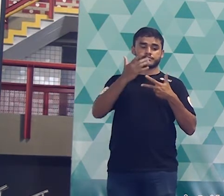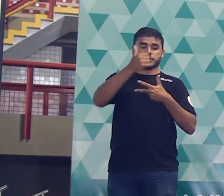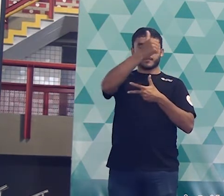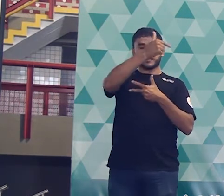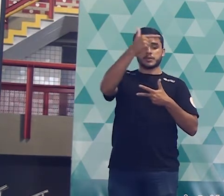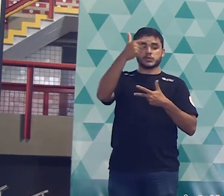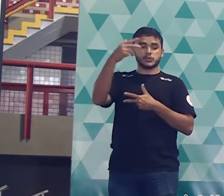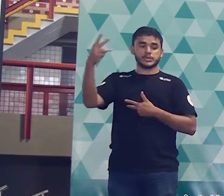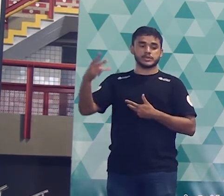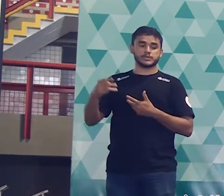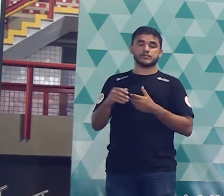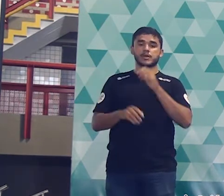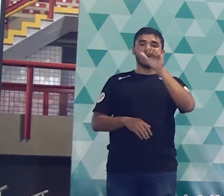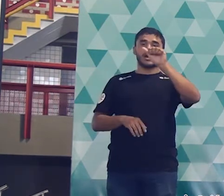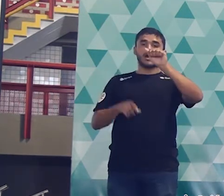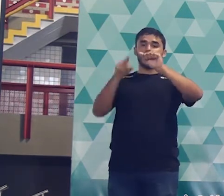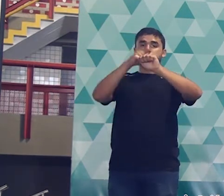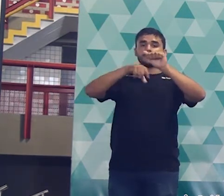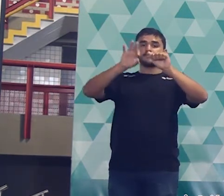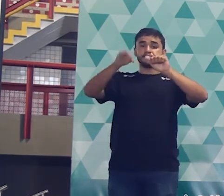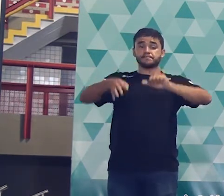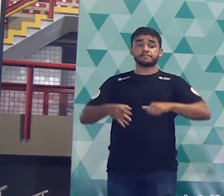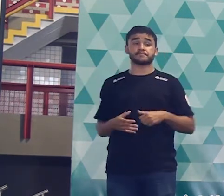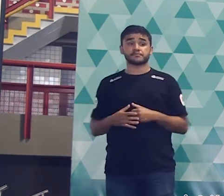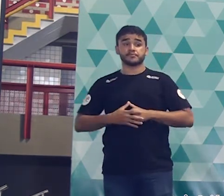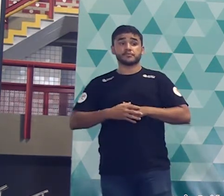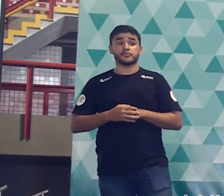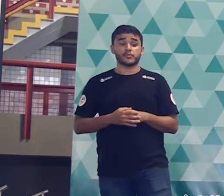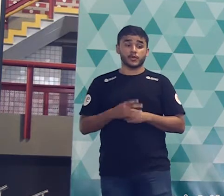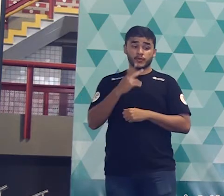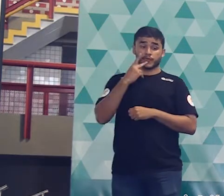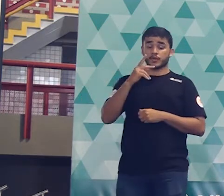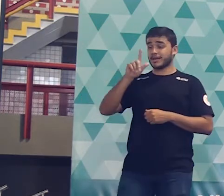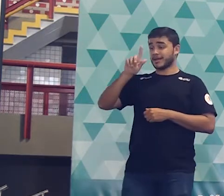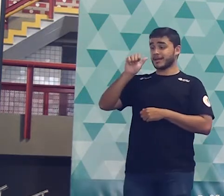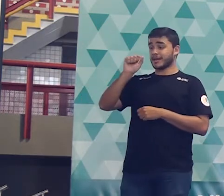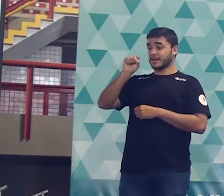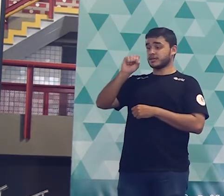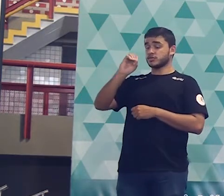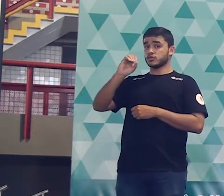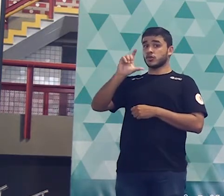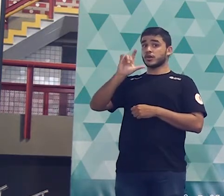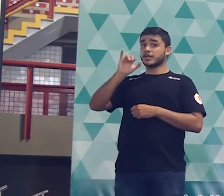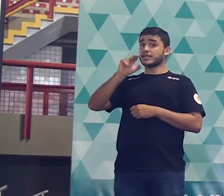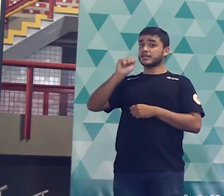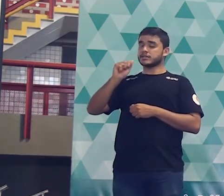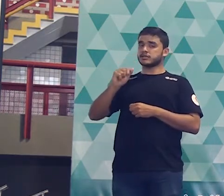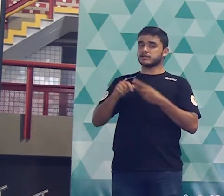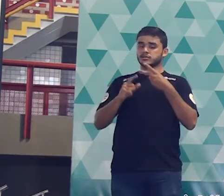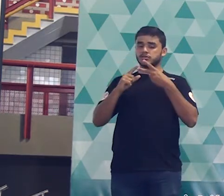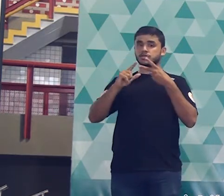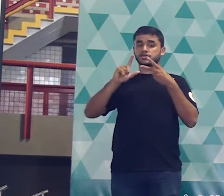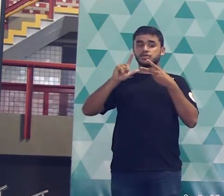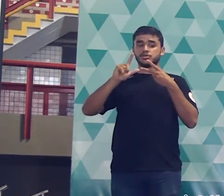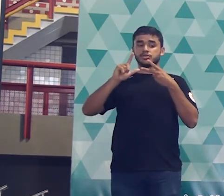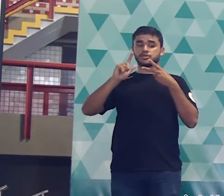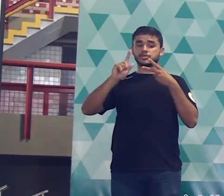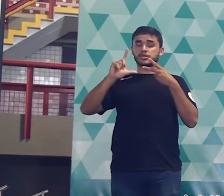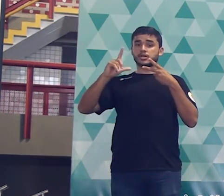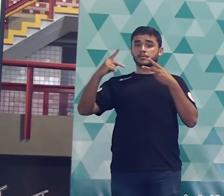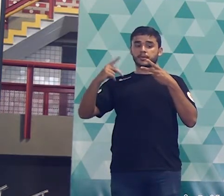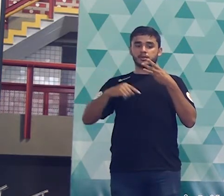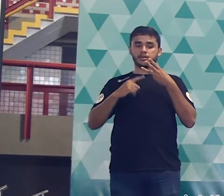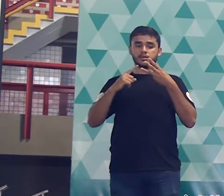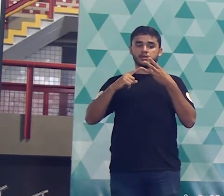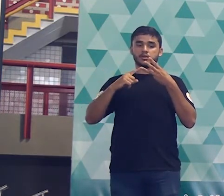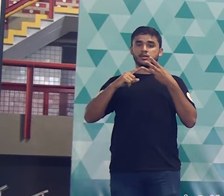Agora, galera, só para dar mais uma dica para vocês. Quando eu falo de gasolina, GLP e gás natural, todos eles podem ser retirados do petróleo? Como